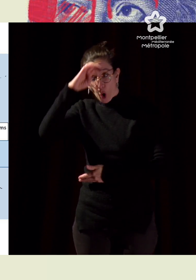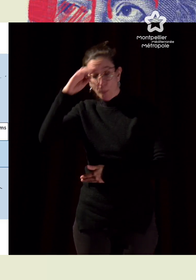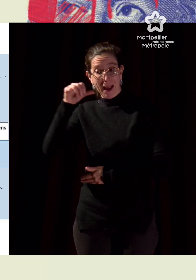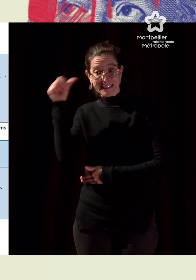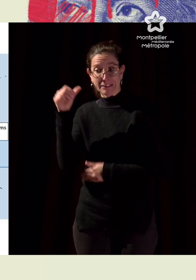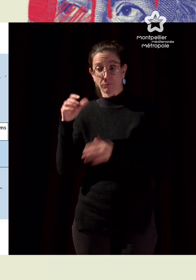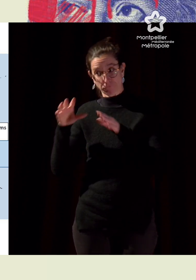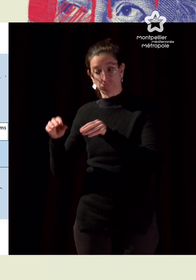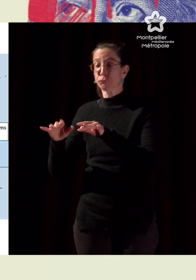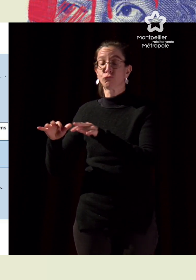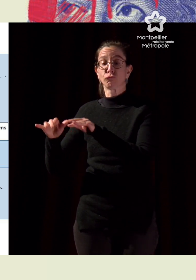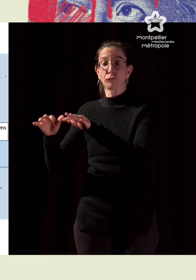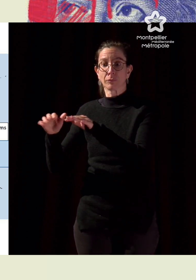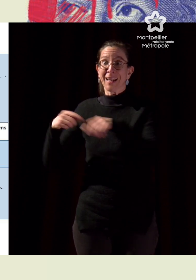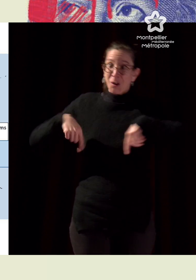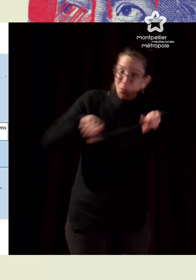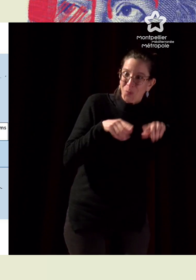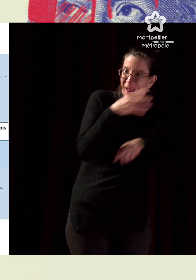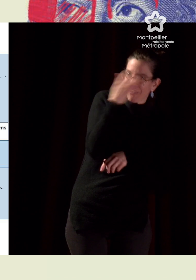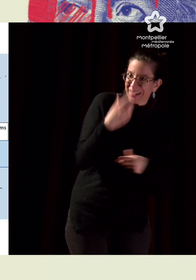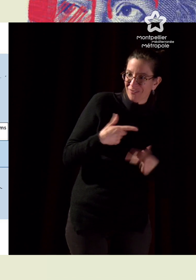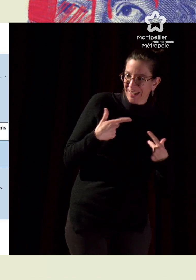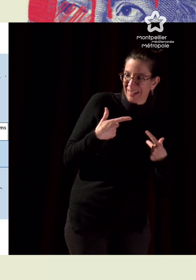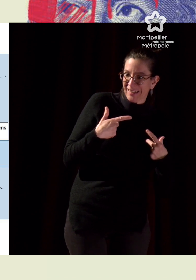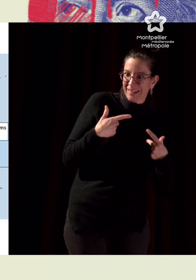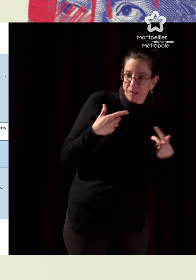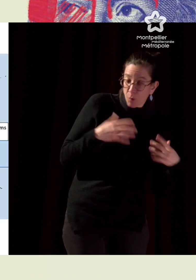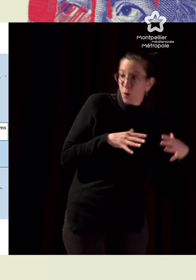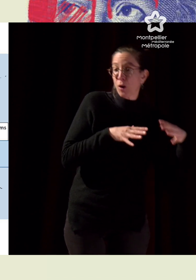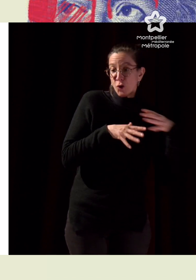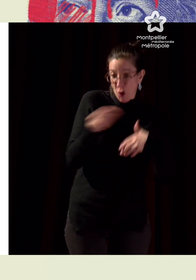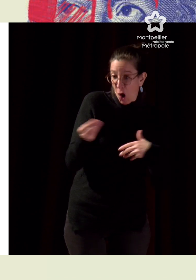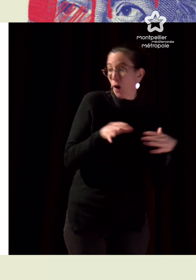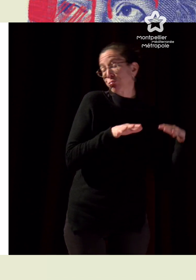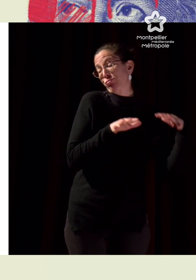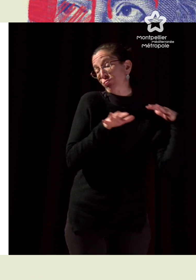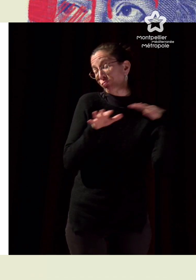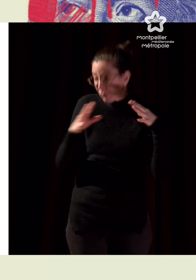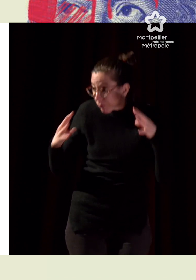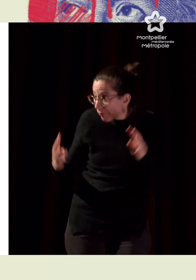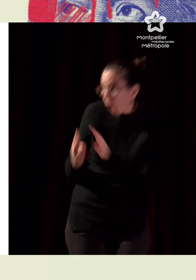sort d'Afrique, on va rencontrer cet homme de Néandertal.